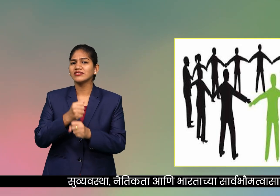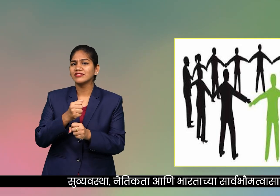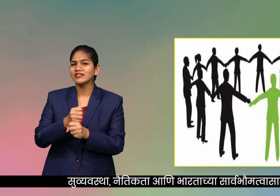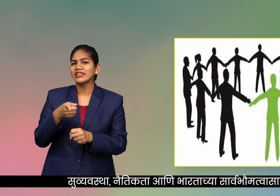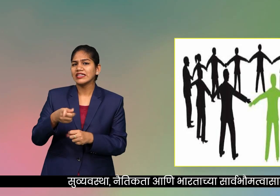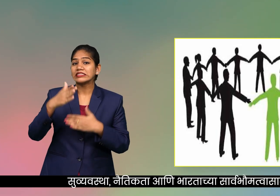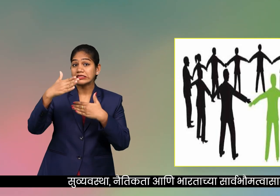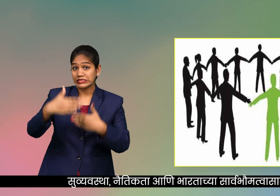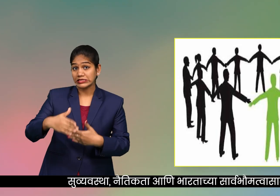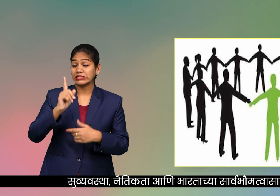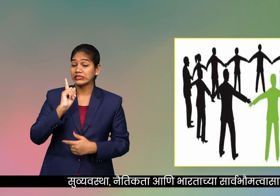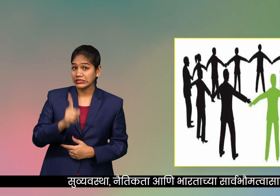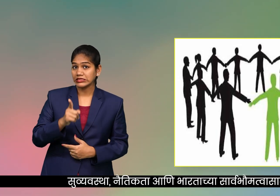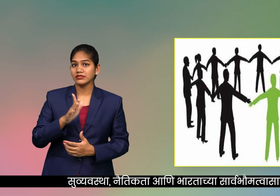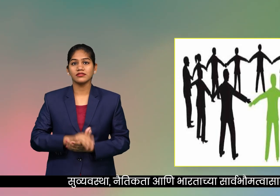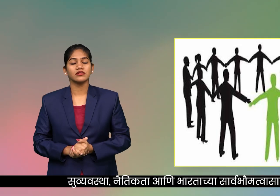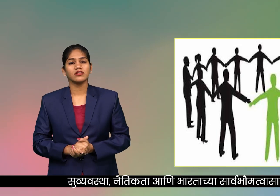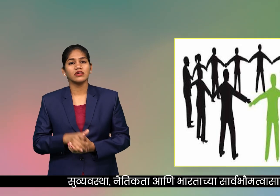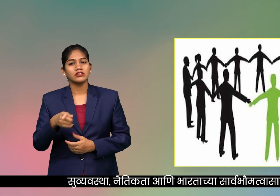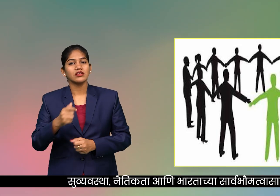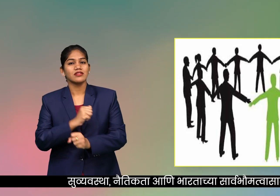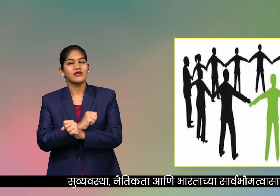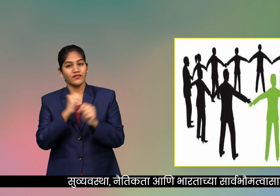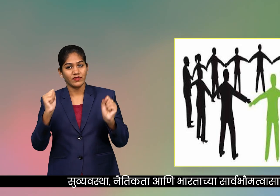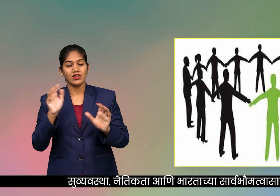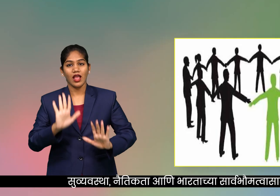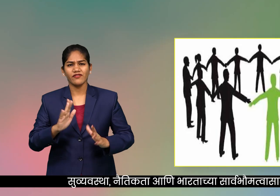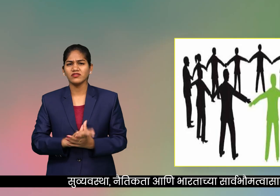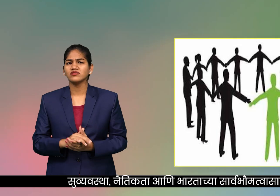सुव्यवस्था, नैतिकता आणि भारताच्या सार्वभौमत्वासाठी सरकार